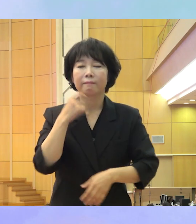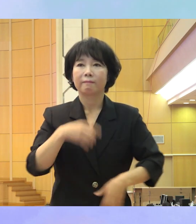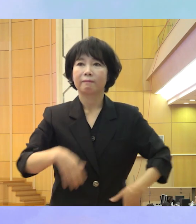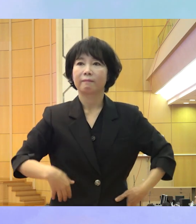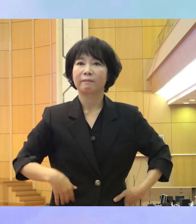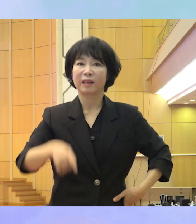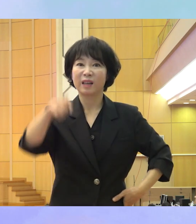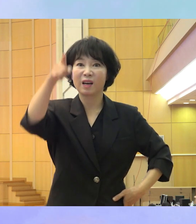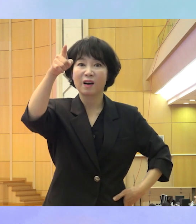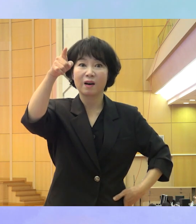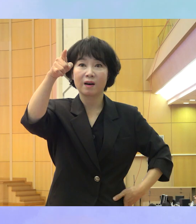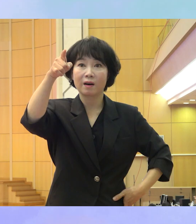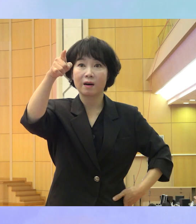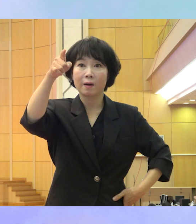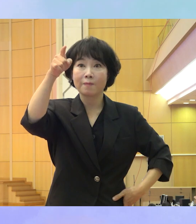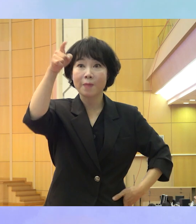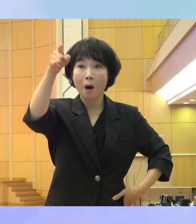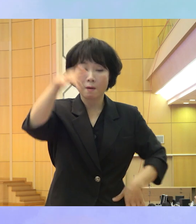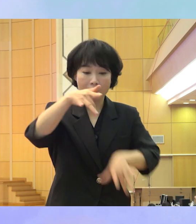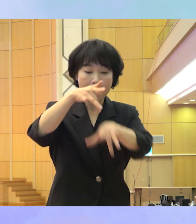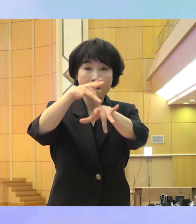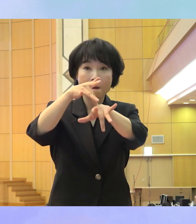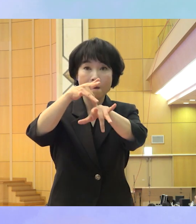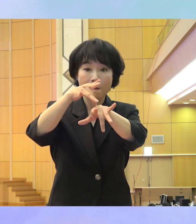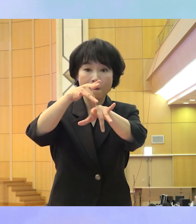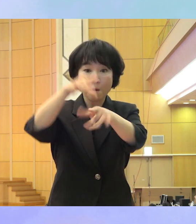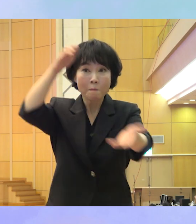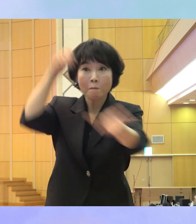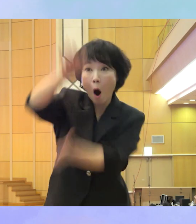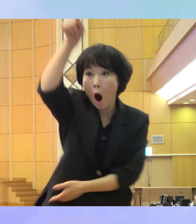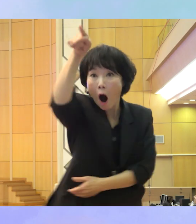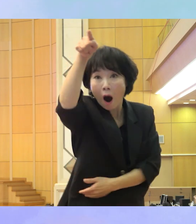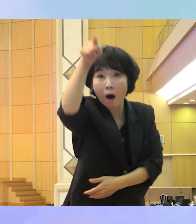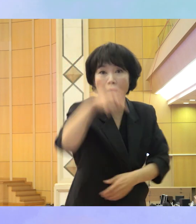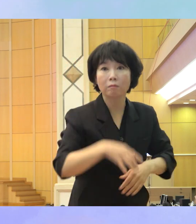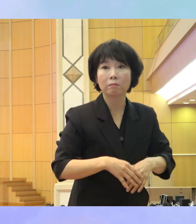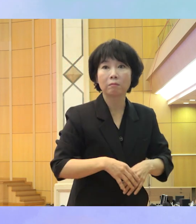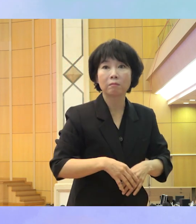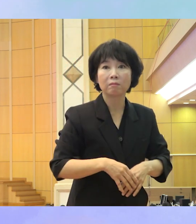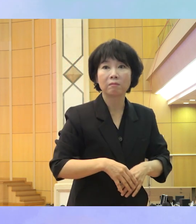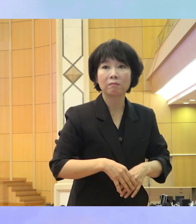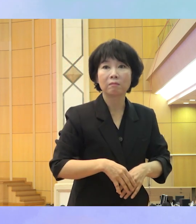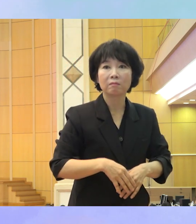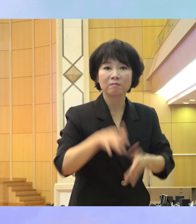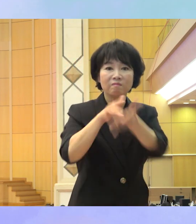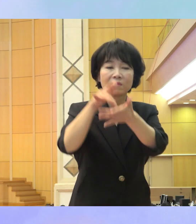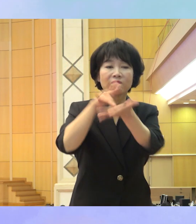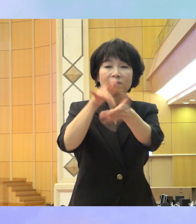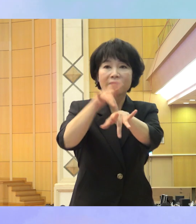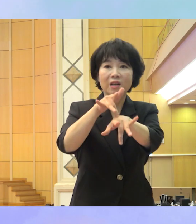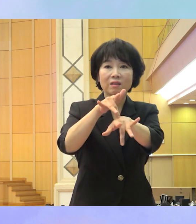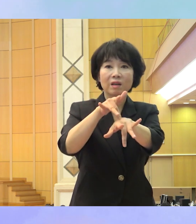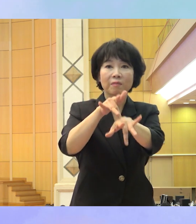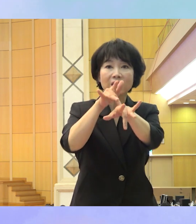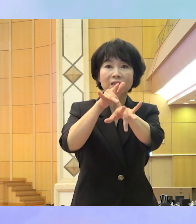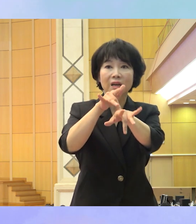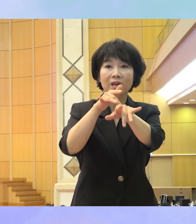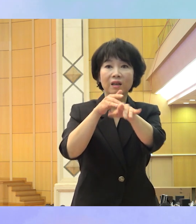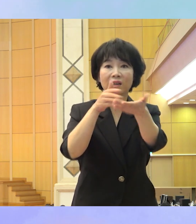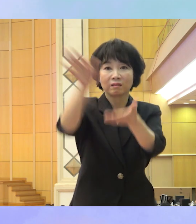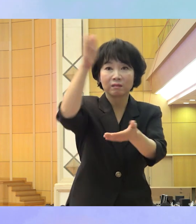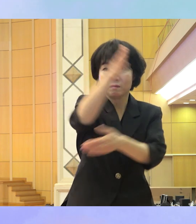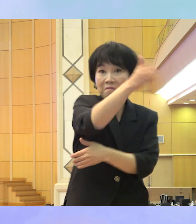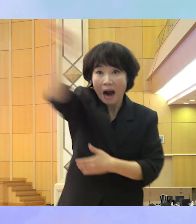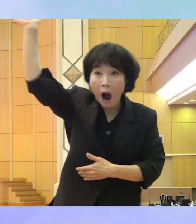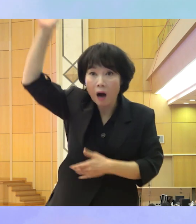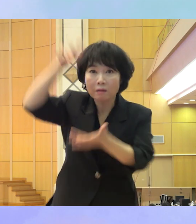이르시되 사탄아 뒤로 물러가라. 뒤로 물러가라. 근데 성경에 보면요, 마귀를 뒤로 물러가라는